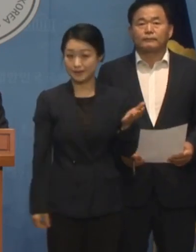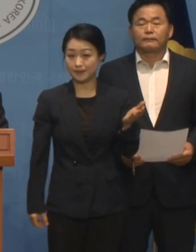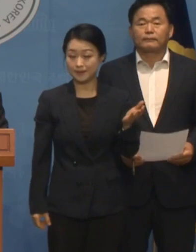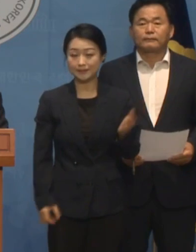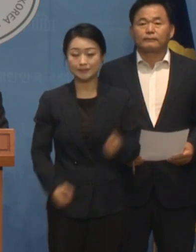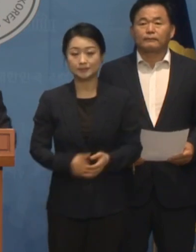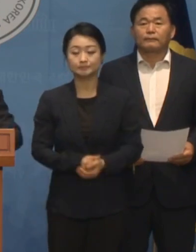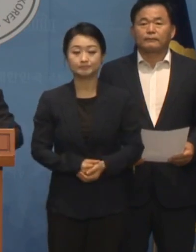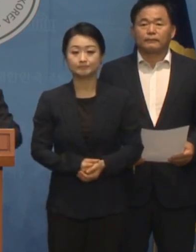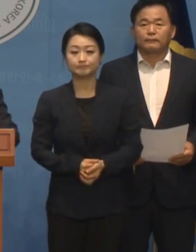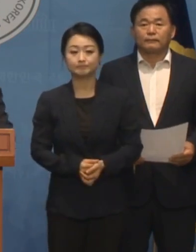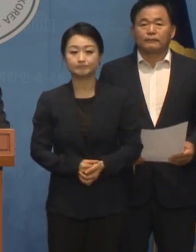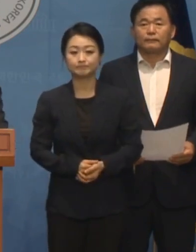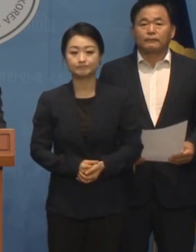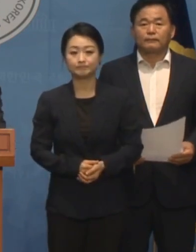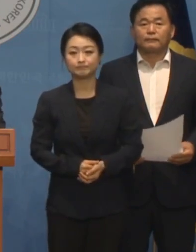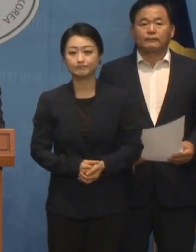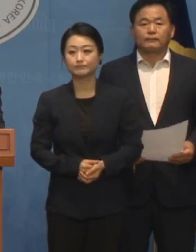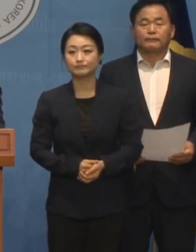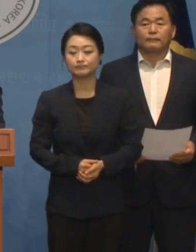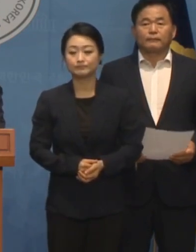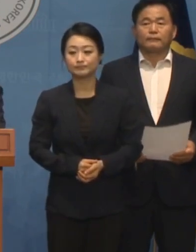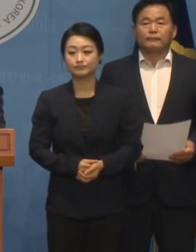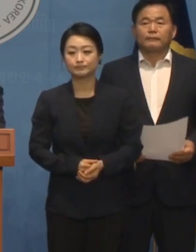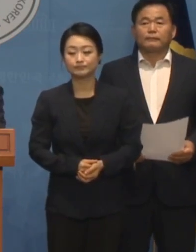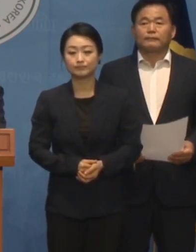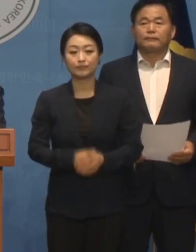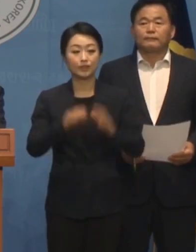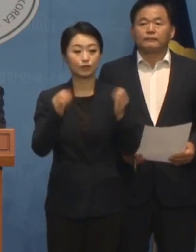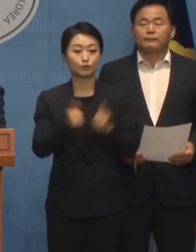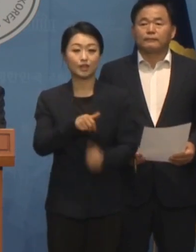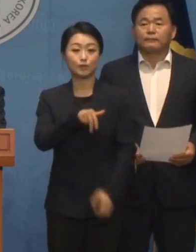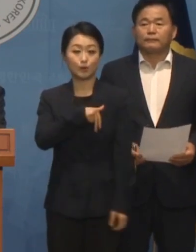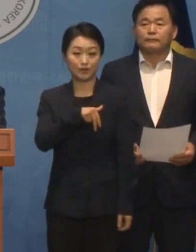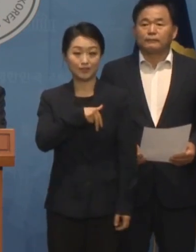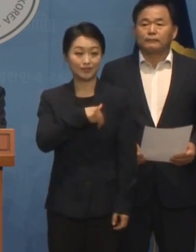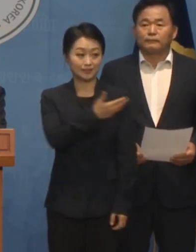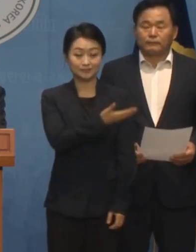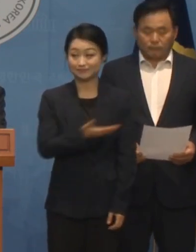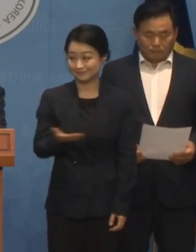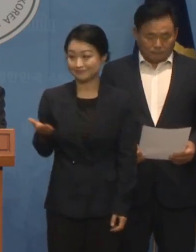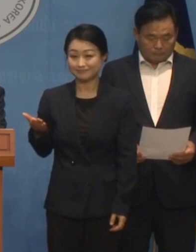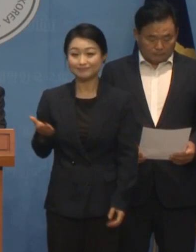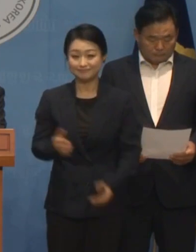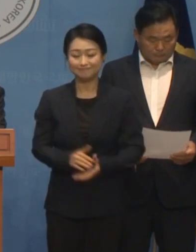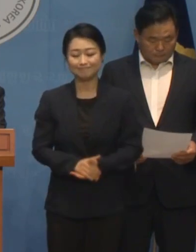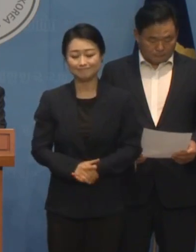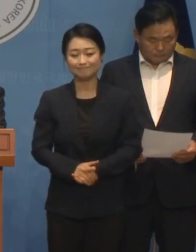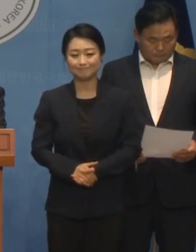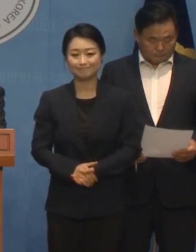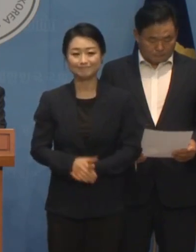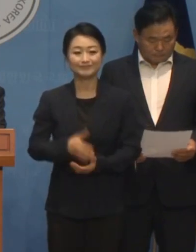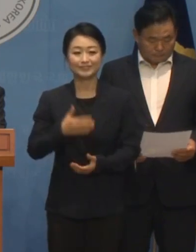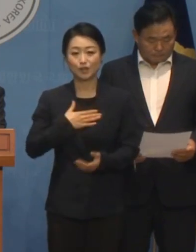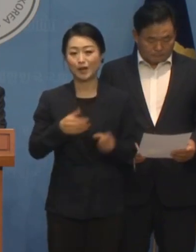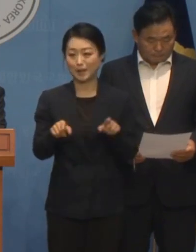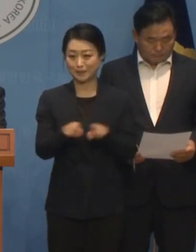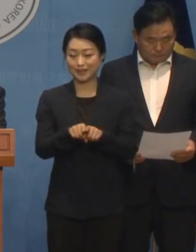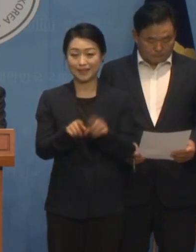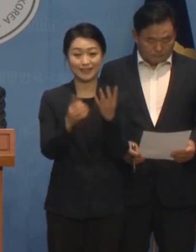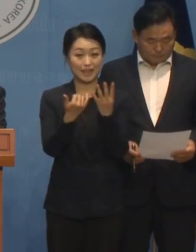정권이라고 할 수밖에 없습니다. 우리 국회의원님들이 함께 해주셨기 때문에 저와 함께